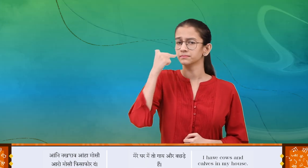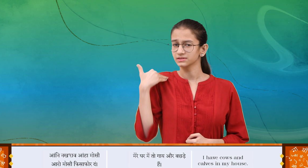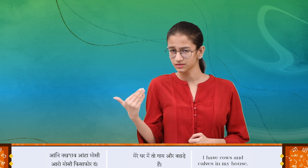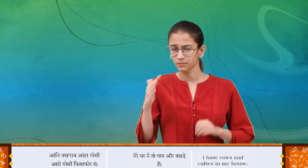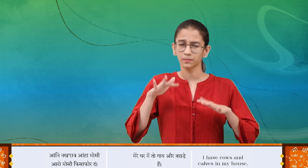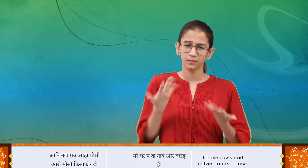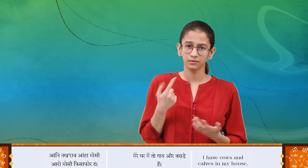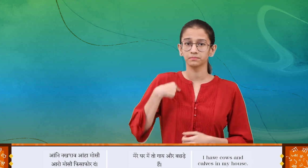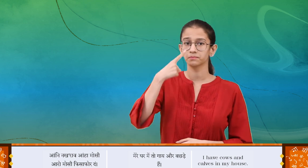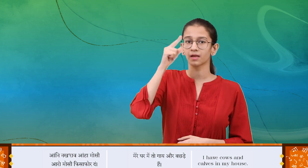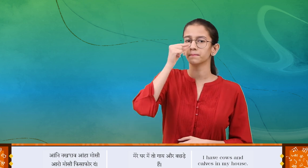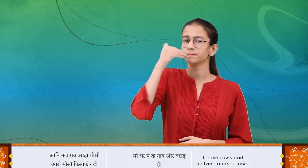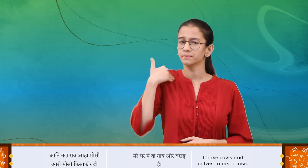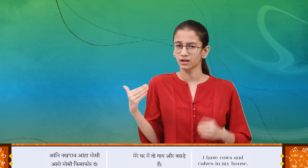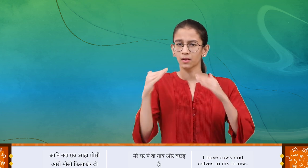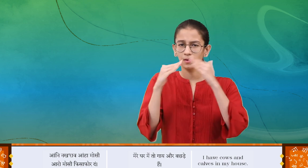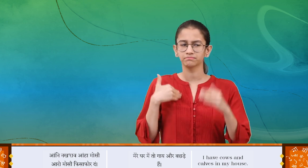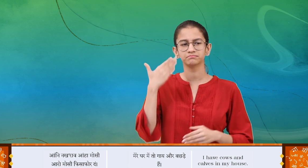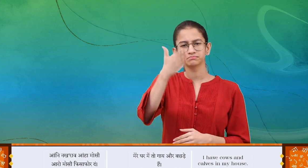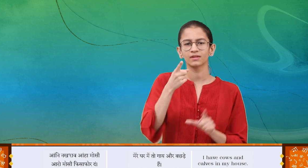मोसौ आरो मोसौ फिसाफोर दं।